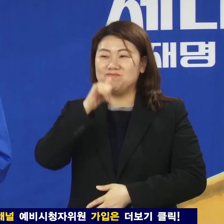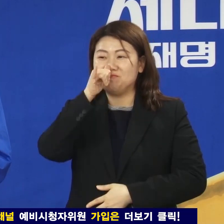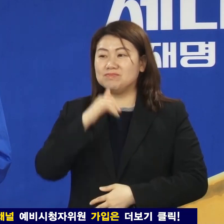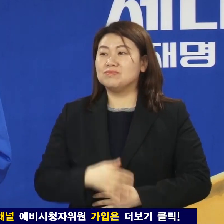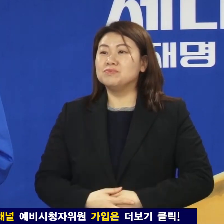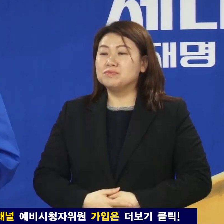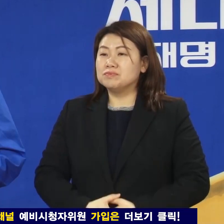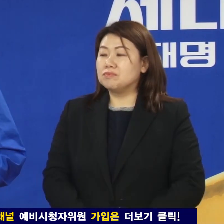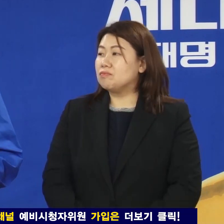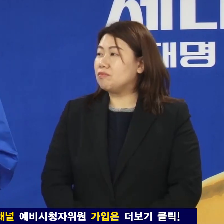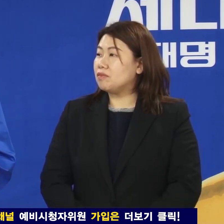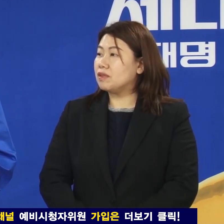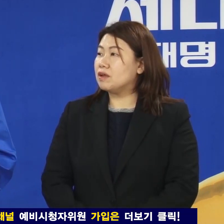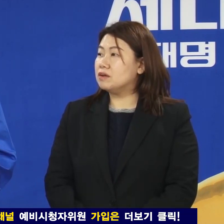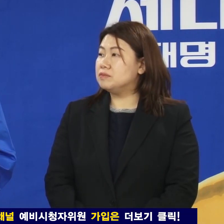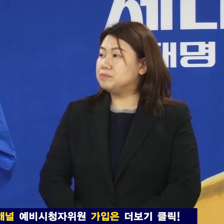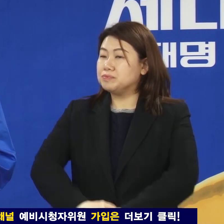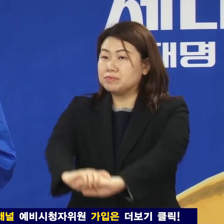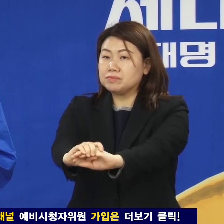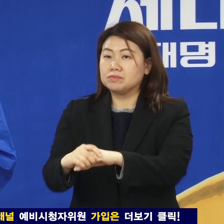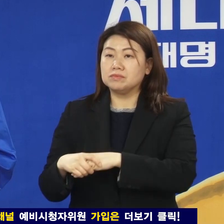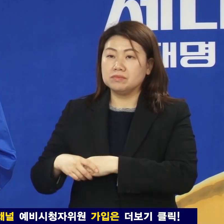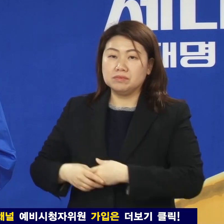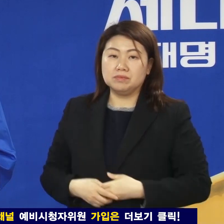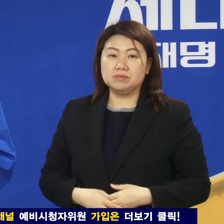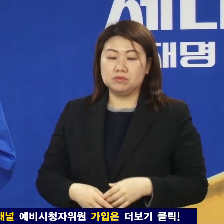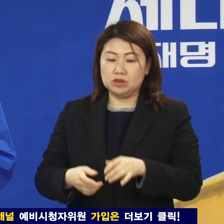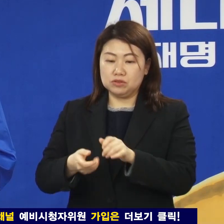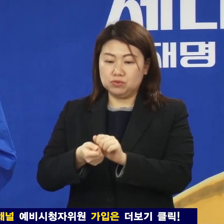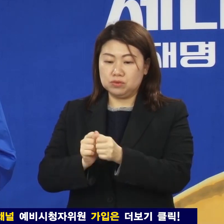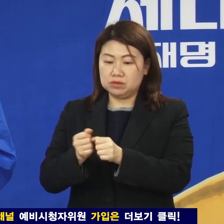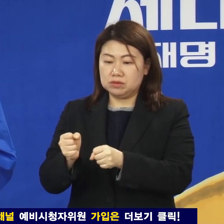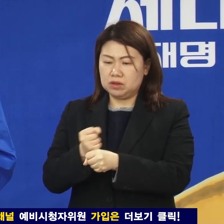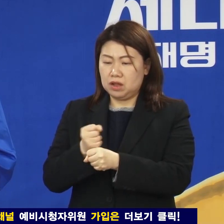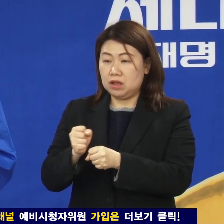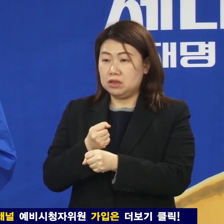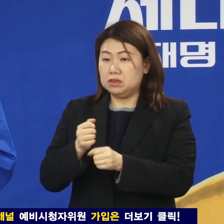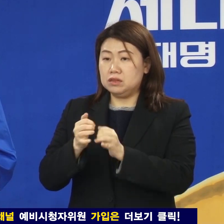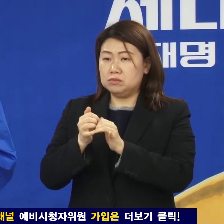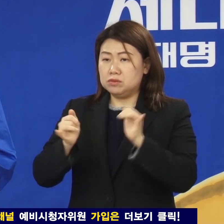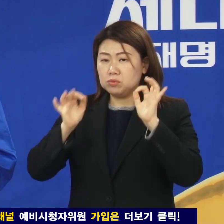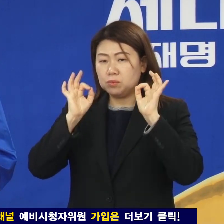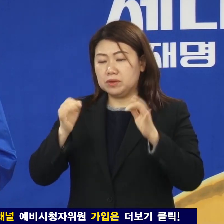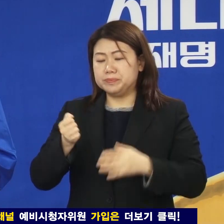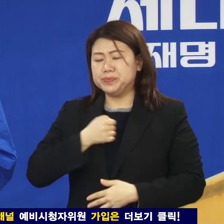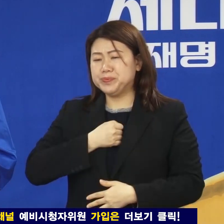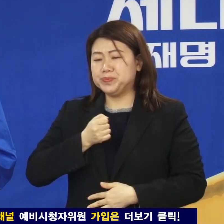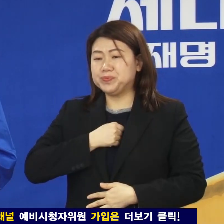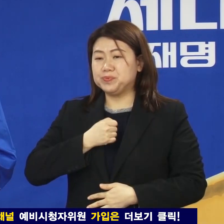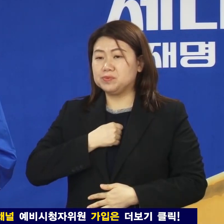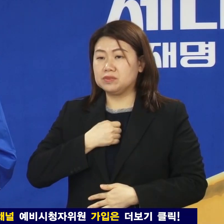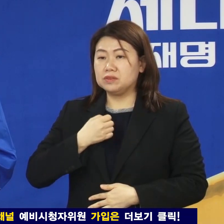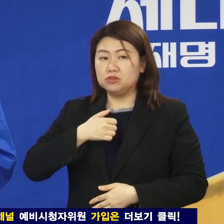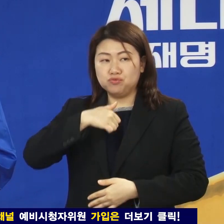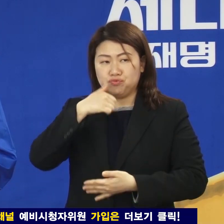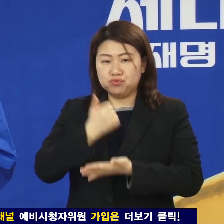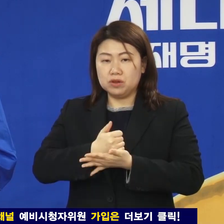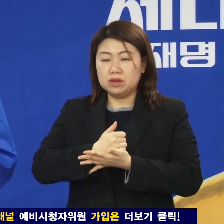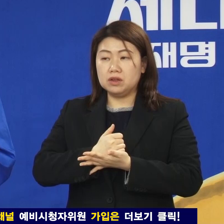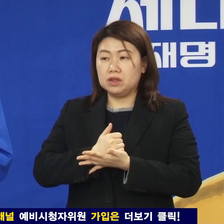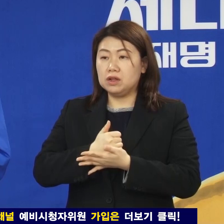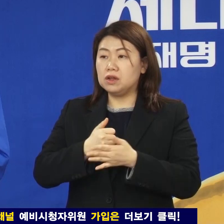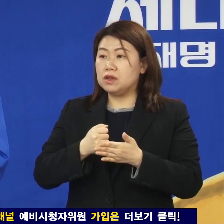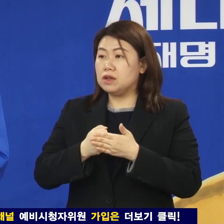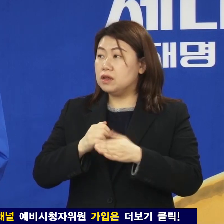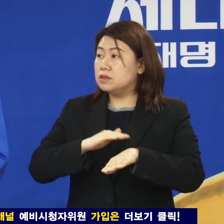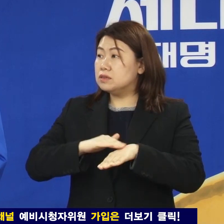예 근데 그런데 이렇게 정말 주식 작전 하는 사람들 보면 은 소 토즈 드리고 정말 중범죄 인데 잘